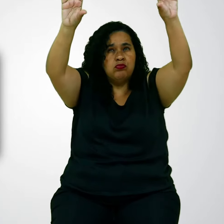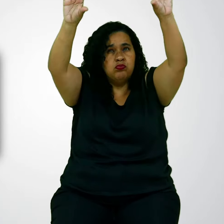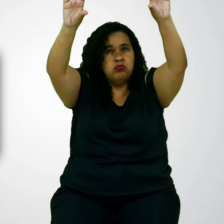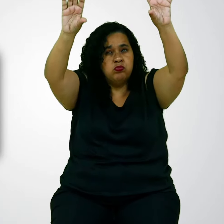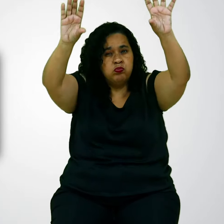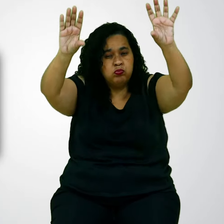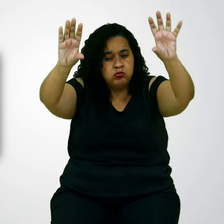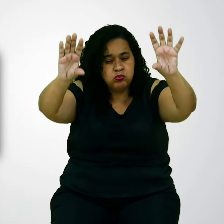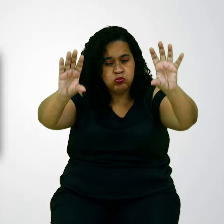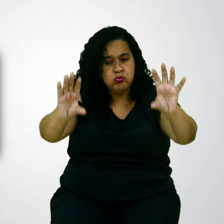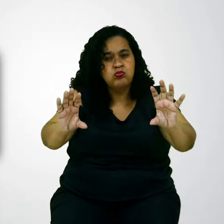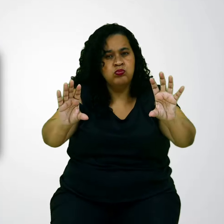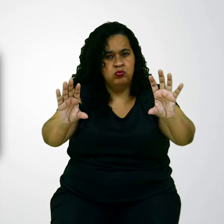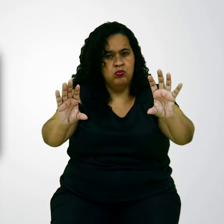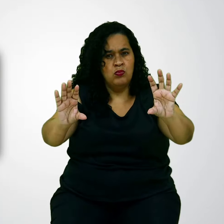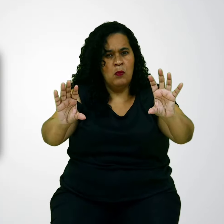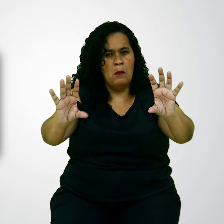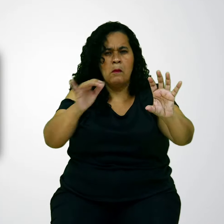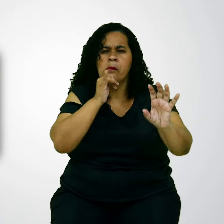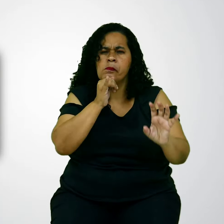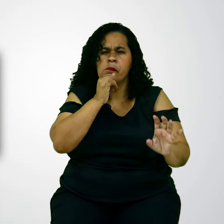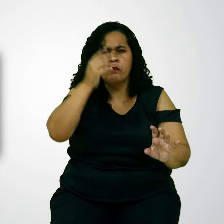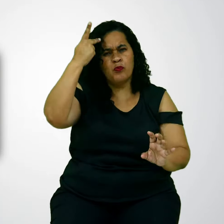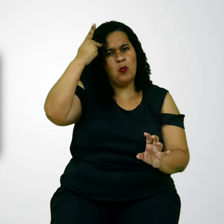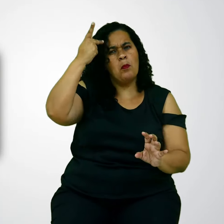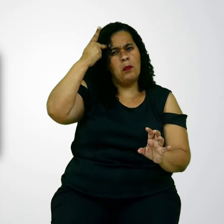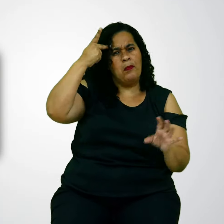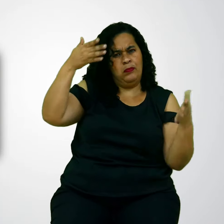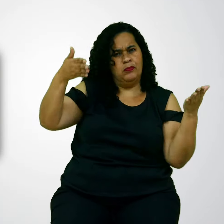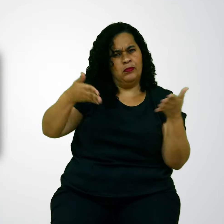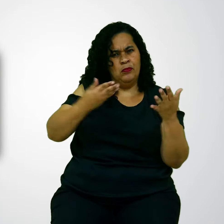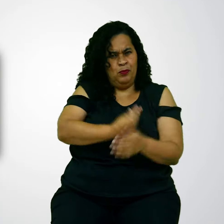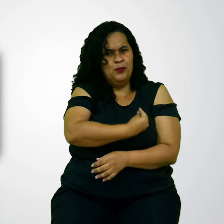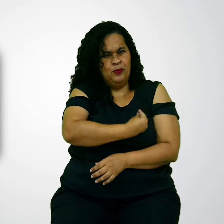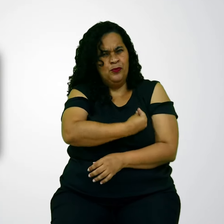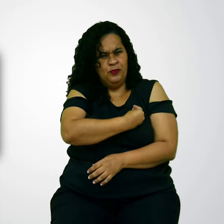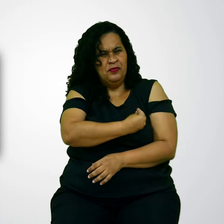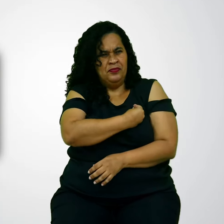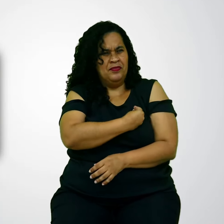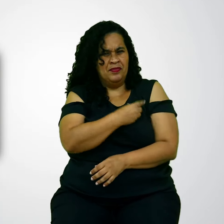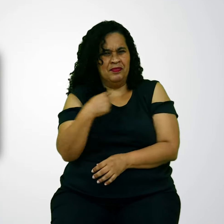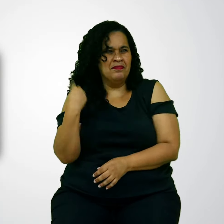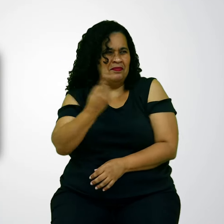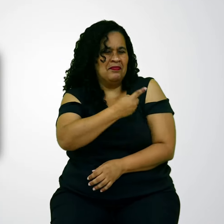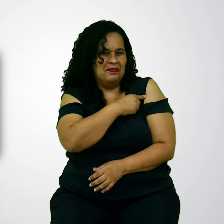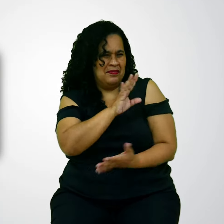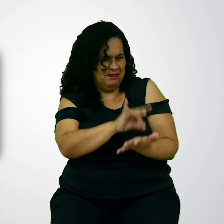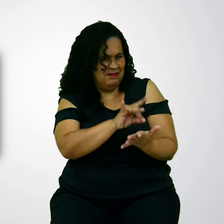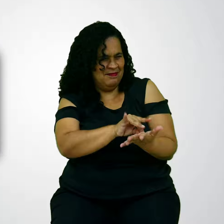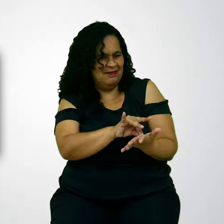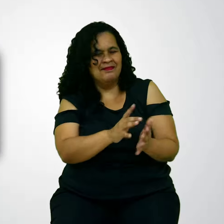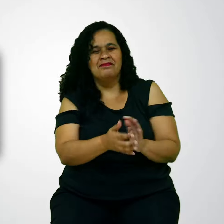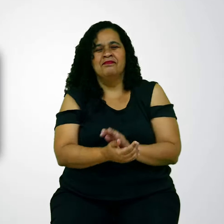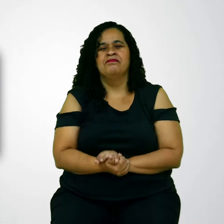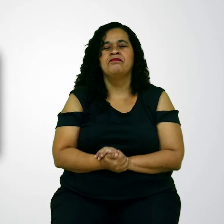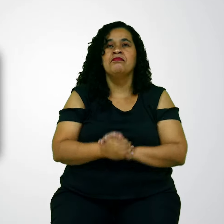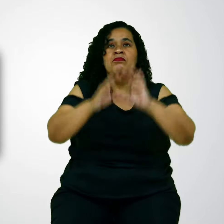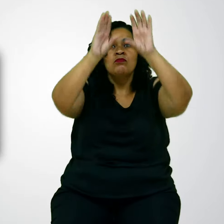da cidade de São Paulo, por exemplo, onde nós estamos aqui no estúdio. Sim. Não é? Quando essa cidade